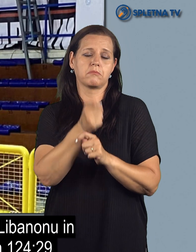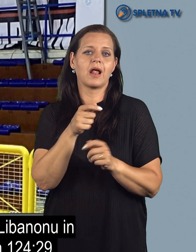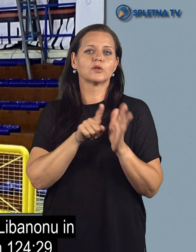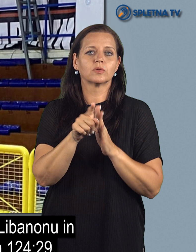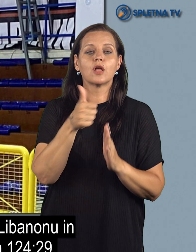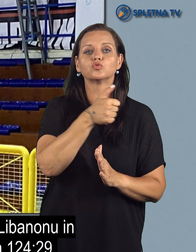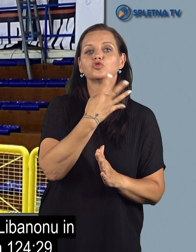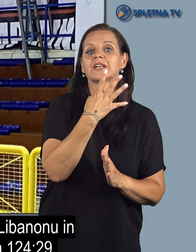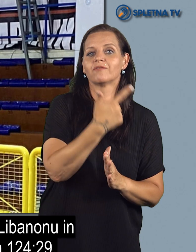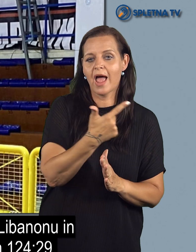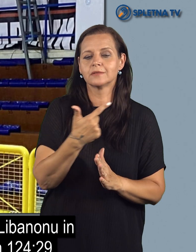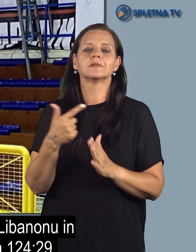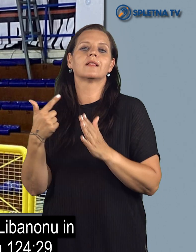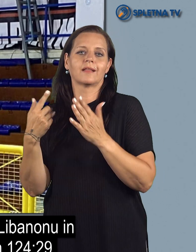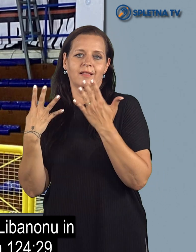rezultatom